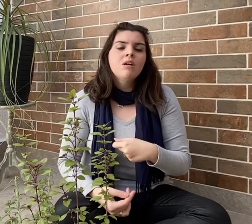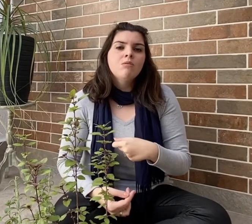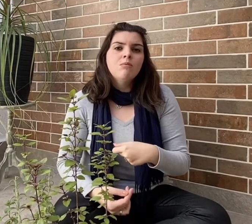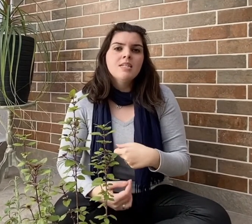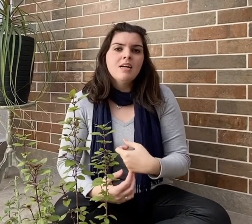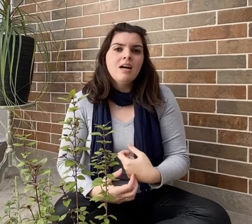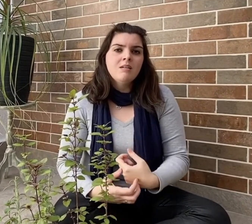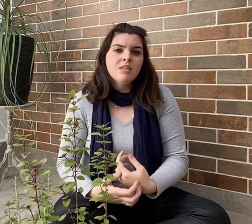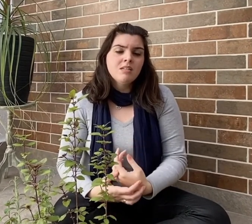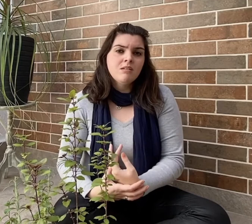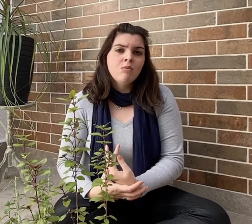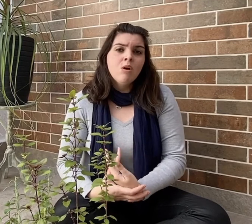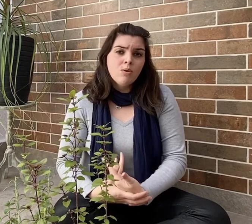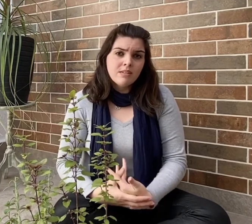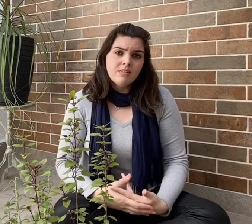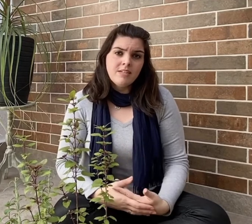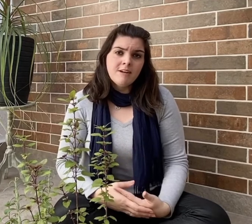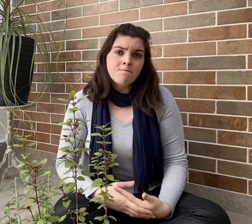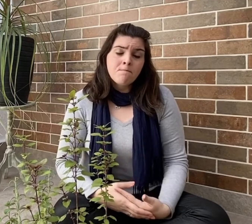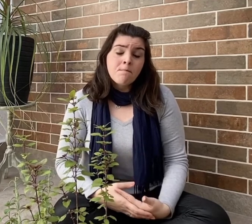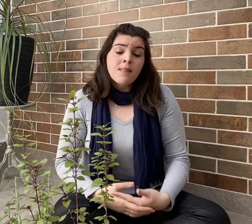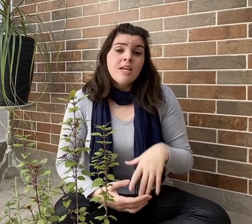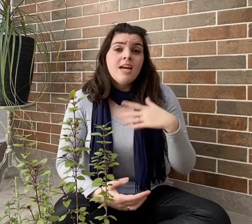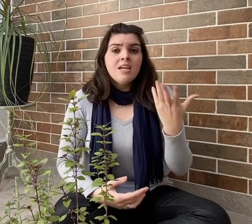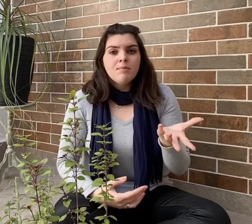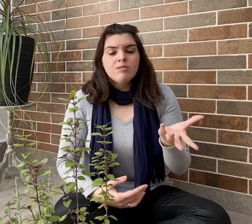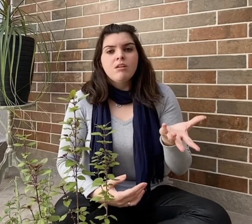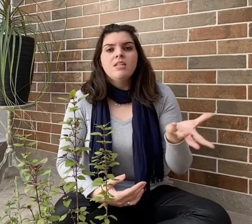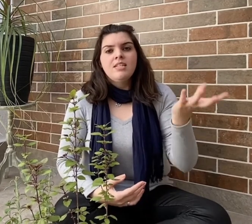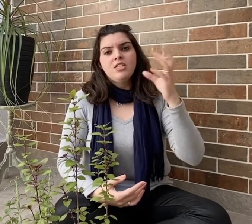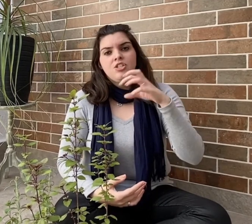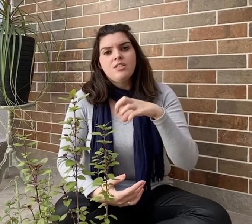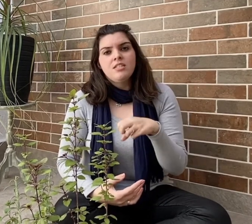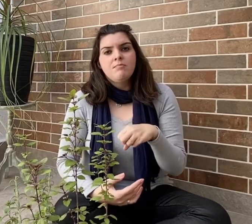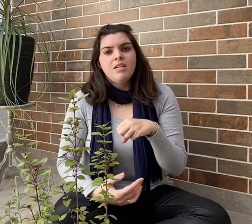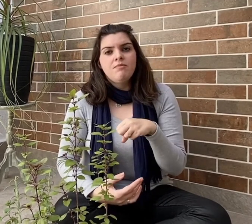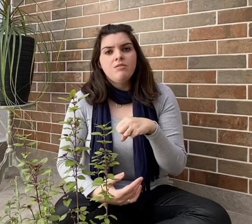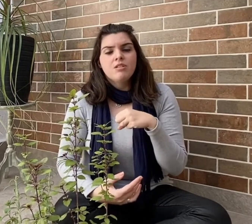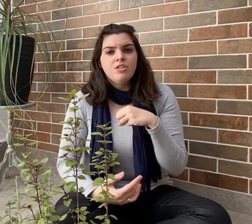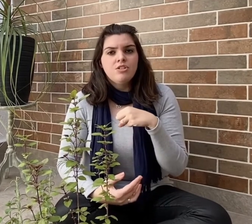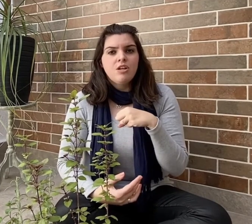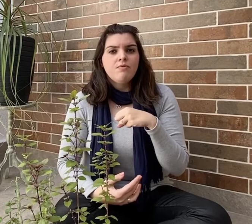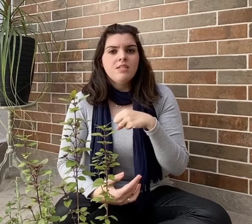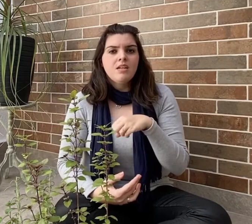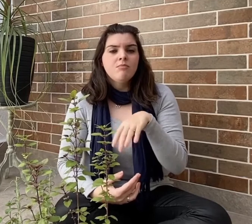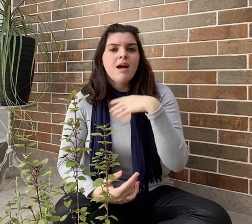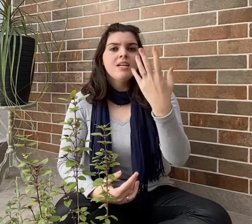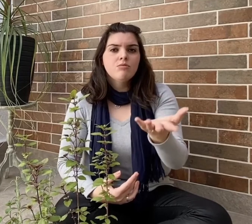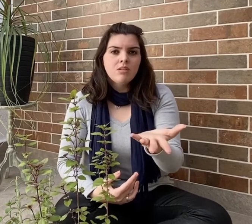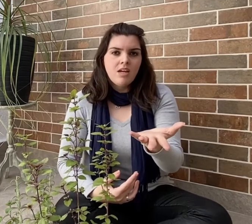com essa alimentação orgânica. E aí, pessoal, além da gente ter esses benefícios que a gente está oferecendo mais nutriente